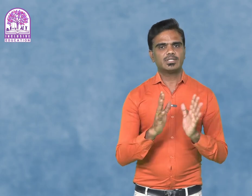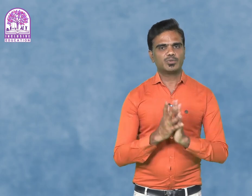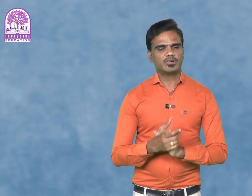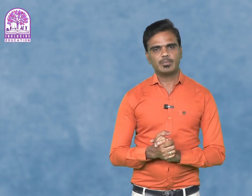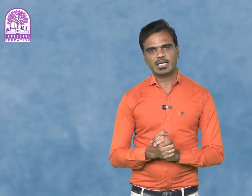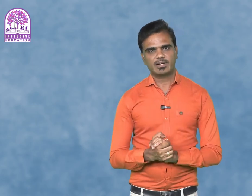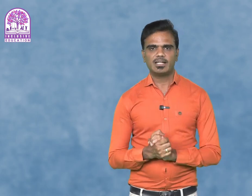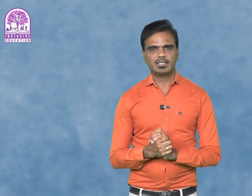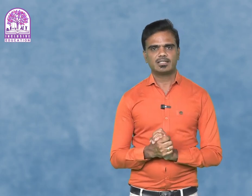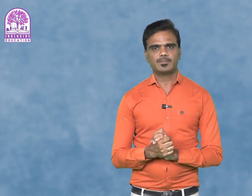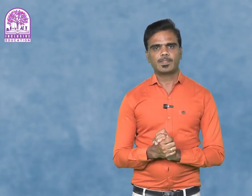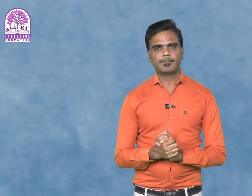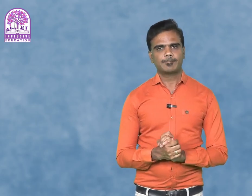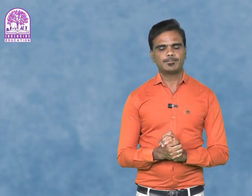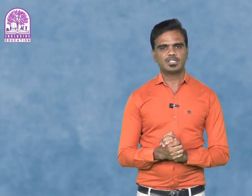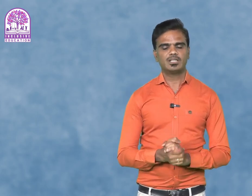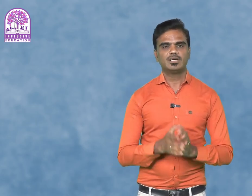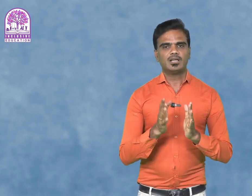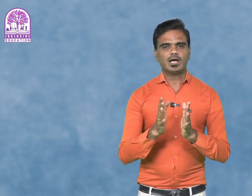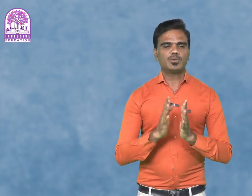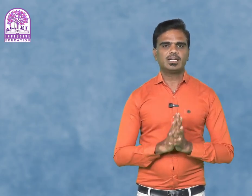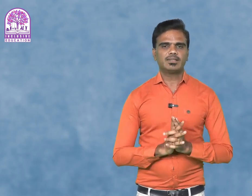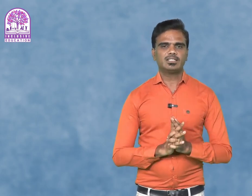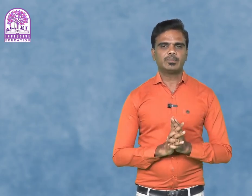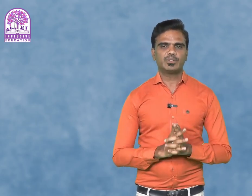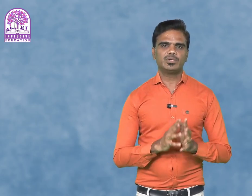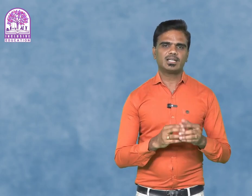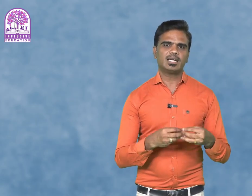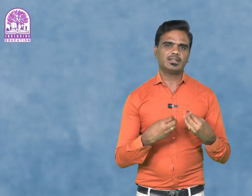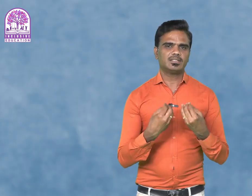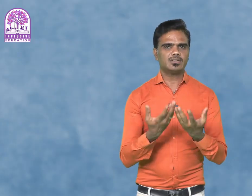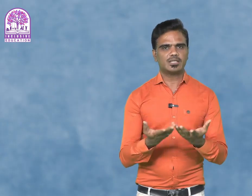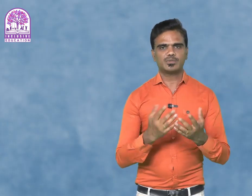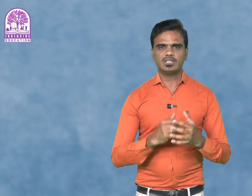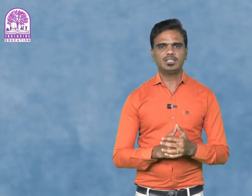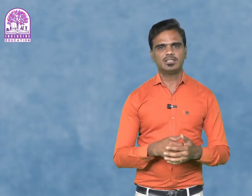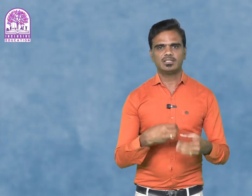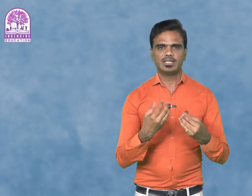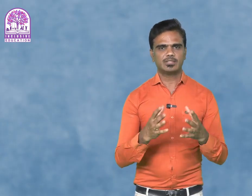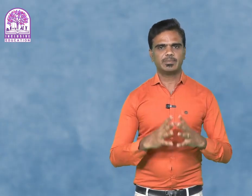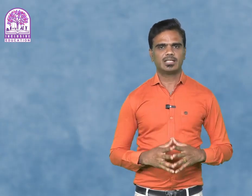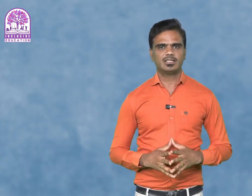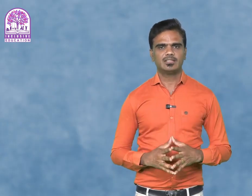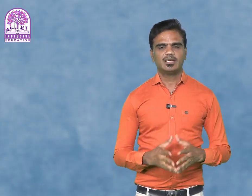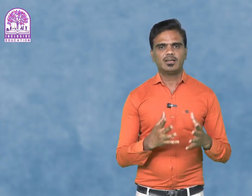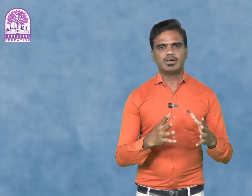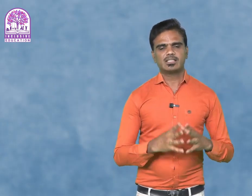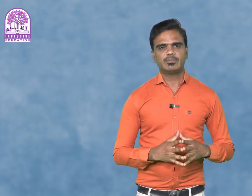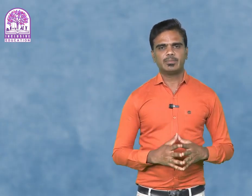செவித்திறன் கூடிய மாணவர்கள்லாம் இருக்காங்க, புரியுதுங்களா. அவங்கள்ட்ட நீங்கள் வந்து என்ன பண்ணணும், இந்த கலரை வந்து நீங்கள் சொல்லி எக்ஸ்பிளைன் பண்ணுறீங்க. ஃபார் எக்ஸாம்பிள் இப்போ